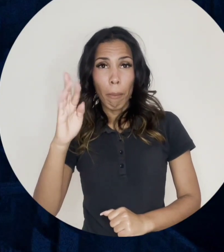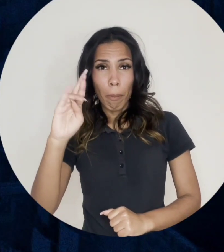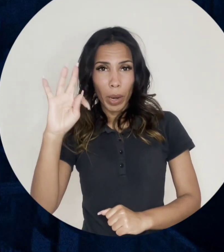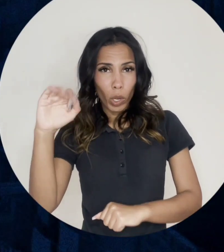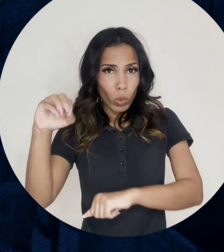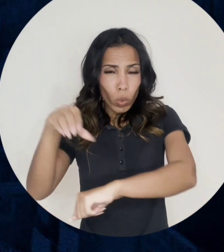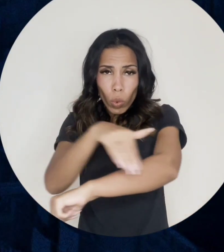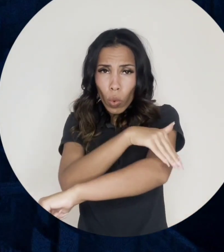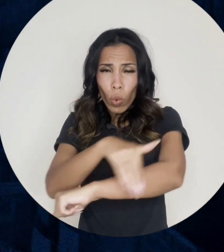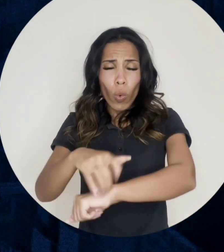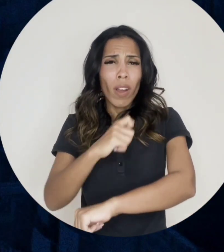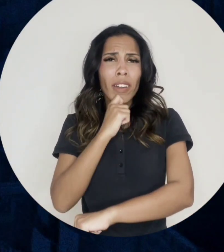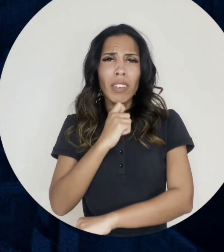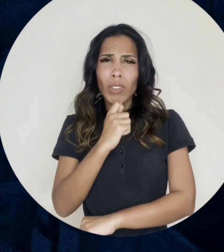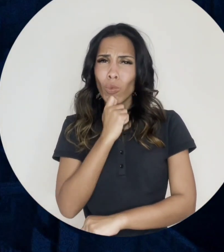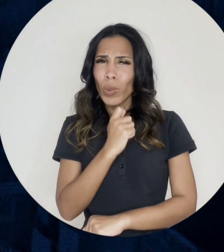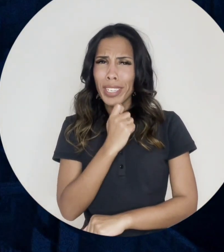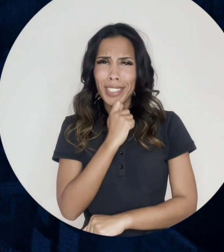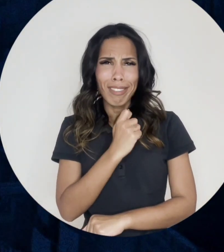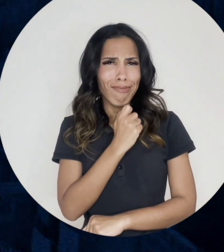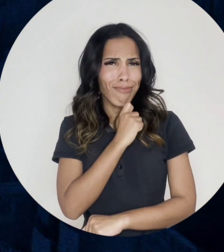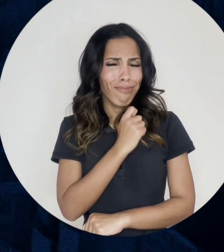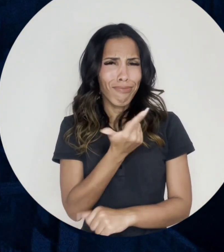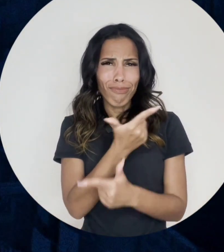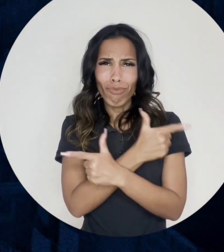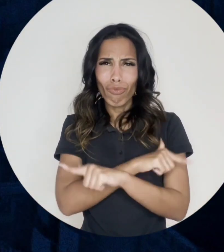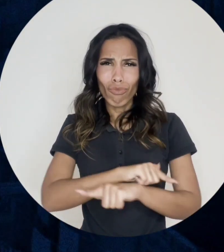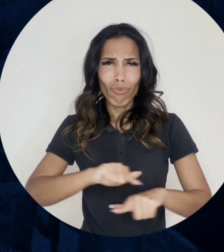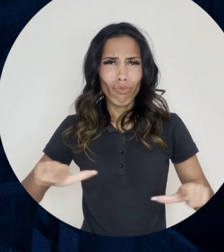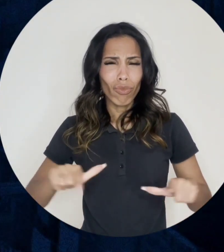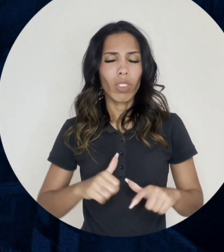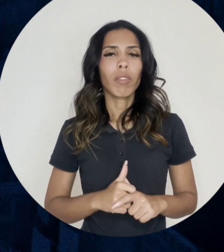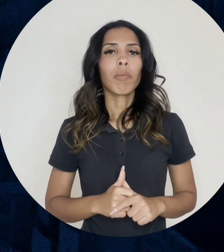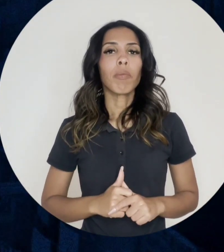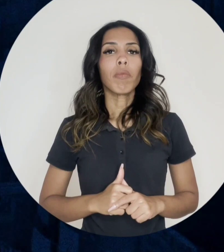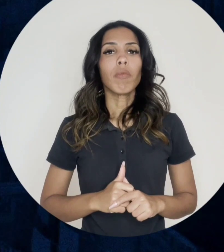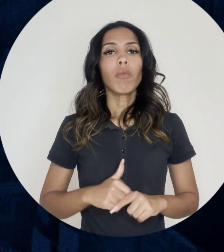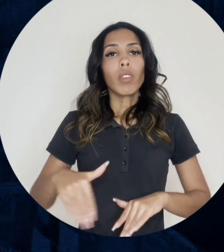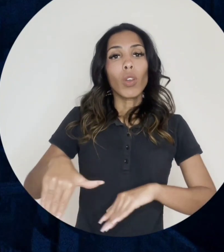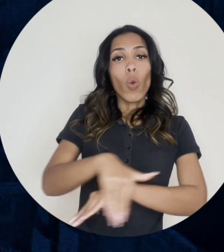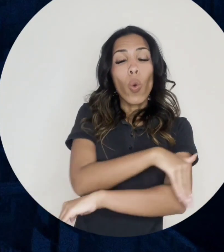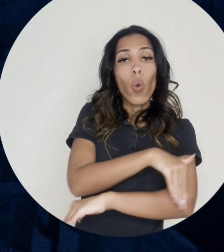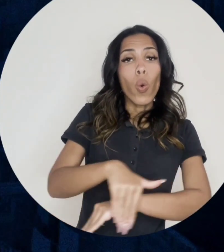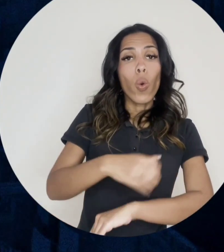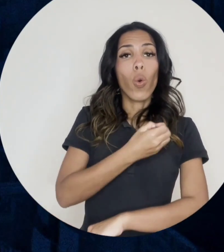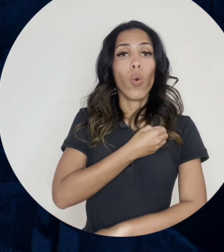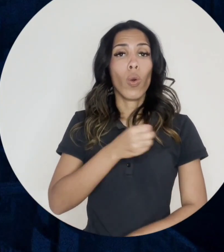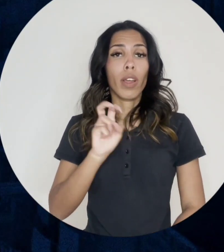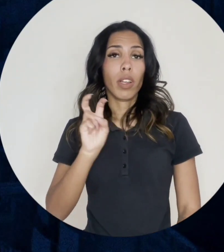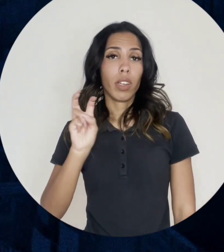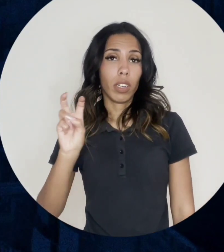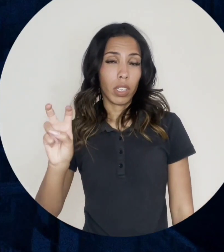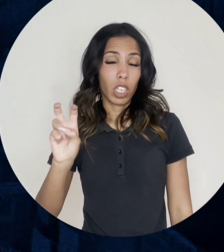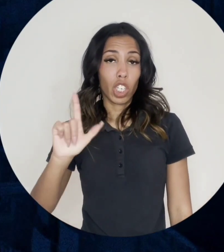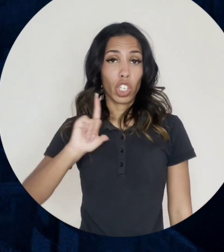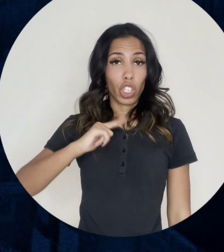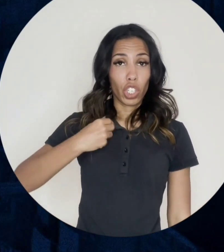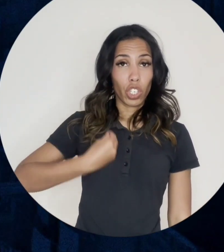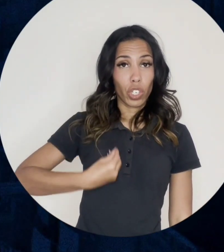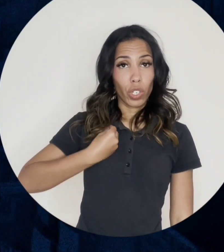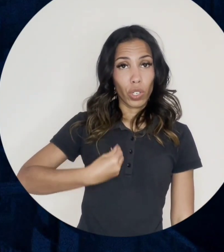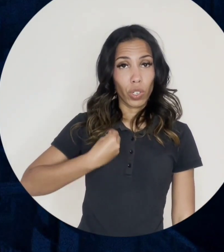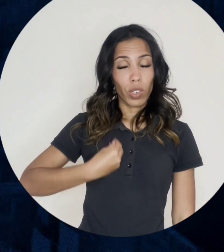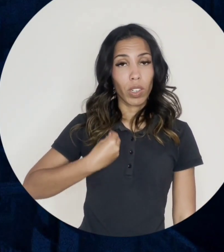existia. A Paula Brito ali era Rua 5. O que existia